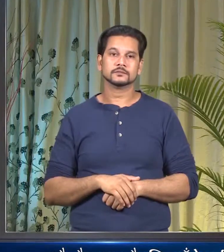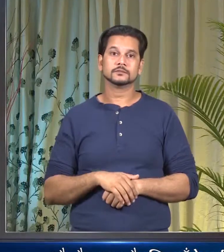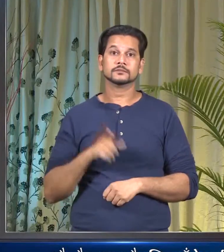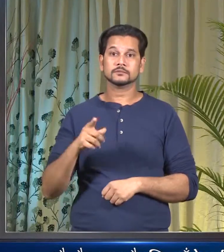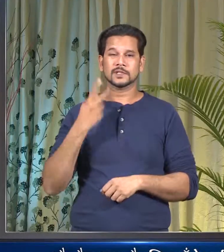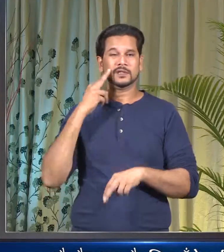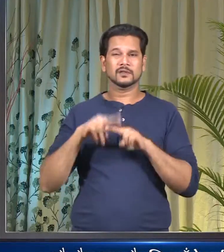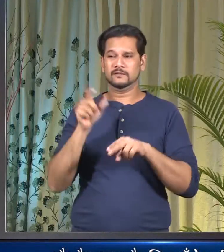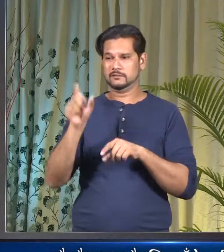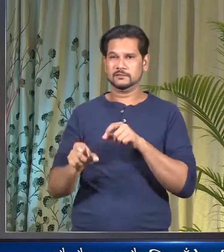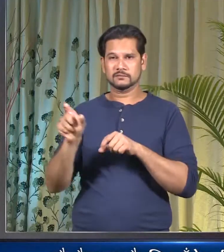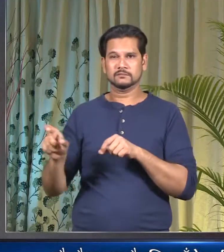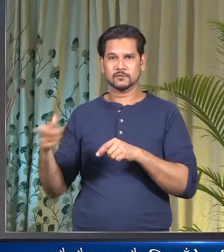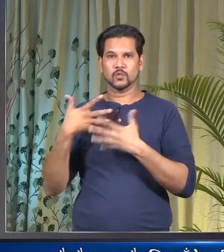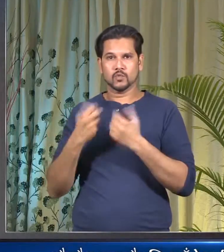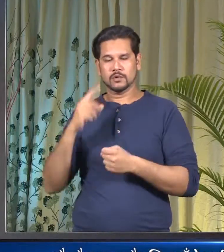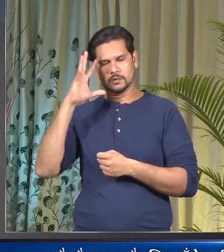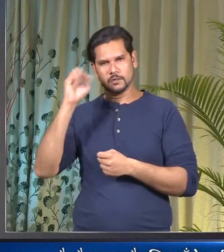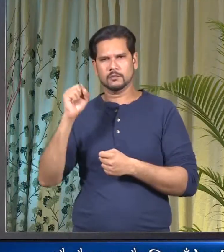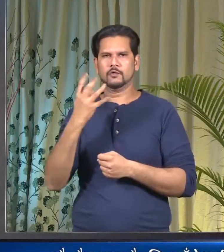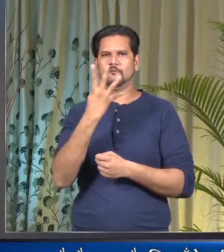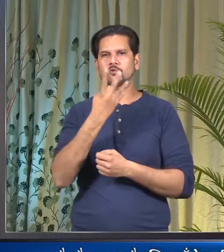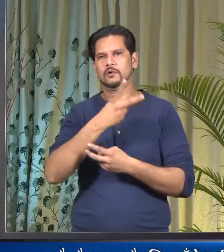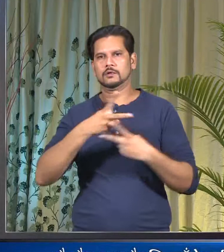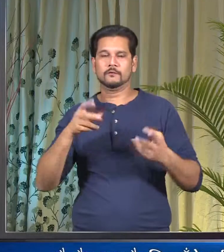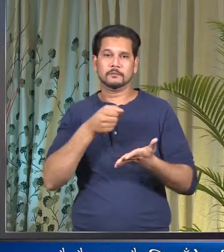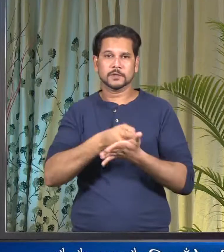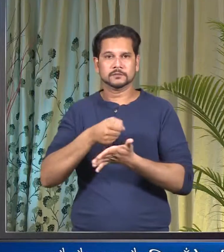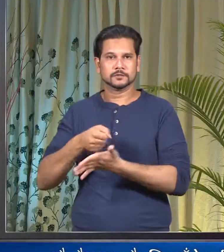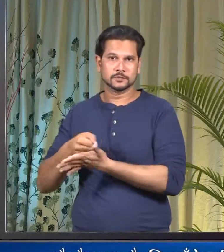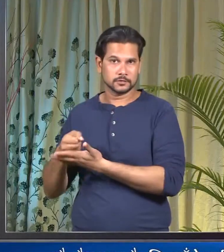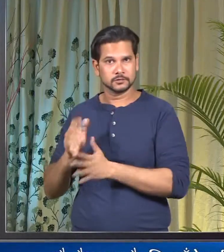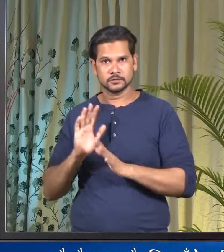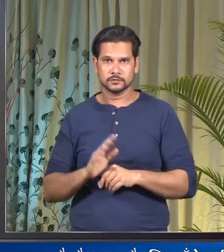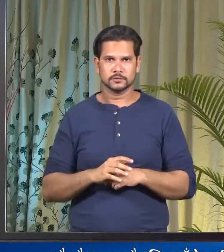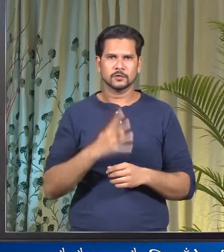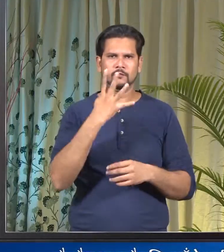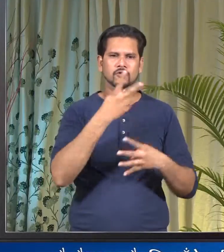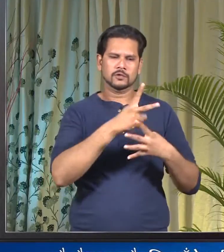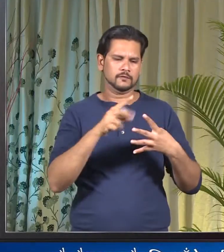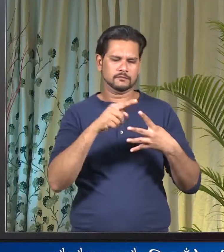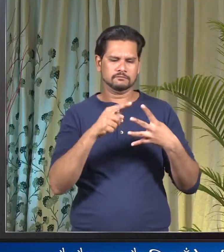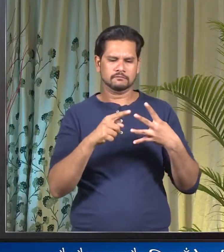विशेश ये चार आधार है और ये चार आधार पर चार प्रकार की यादे